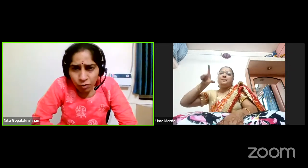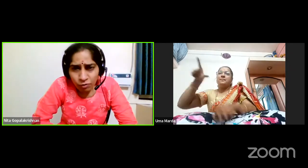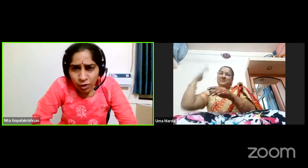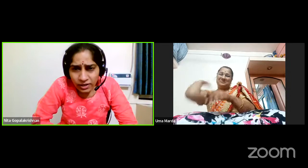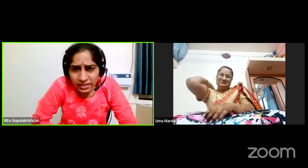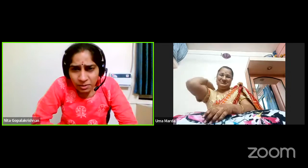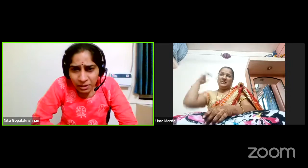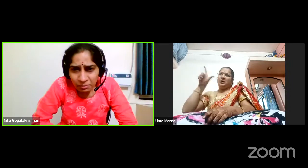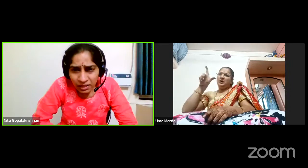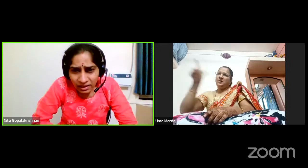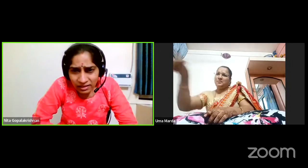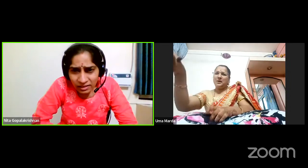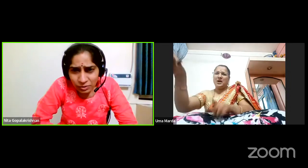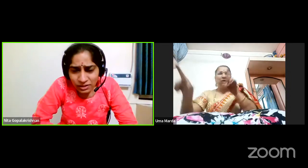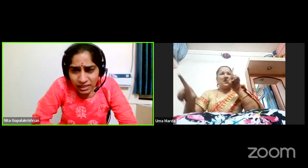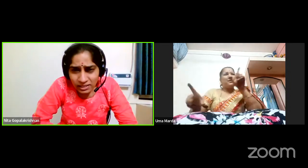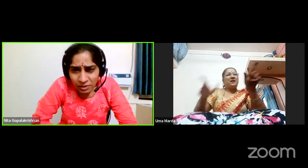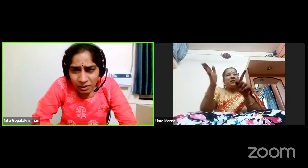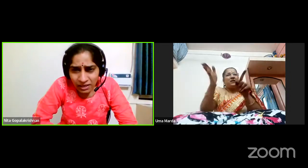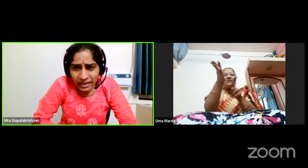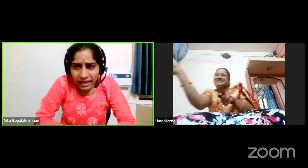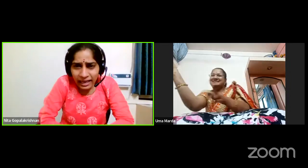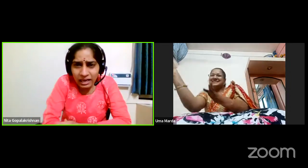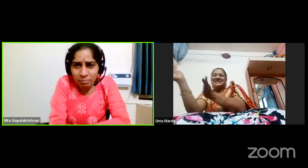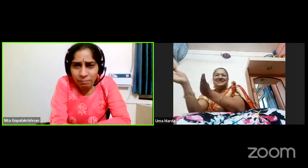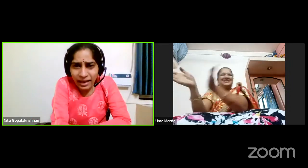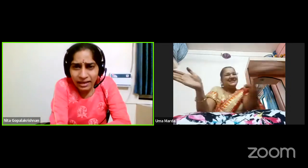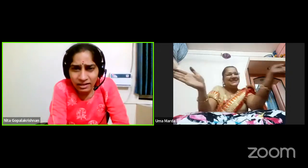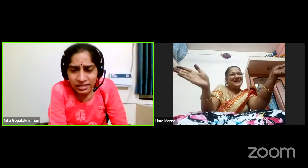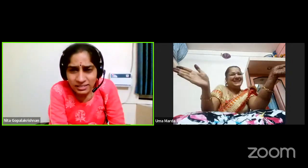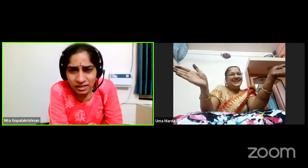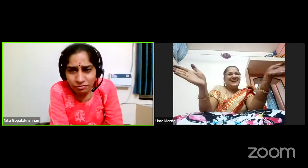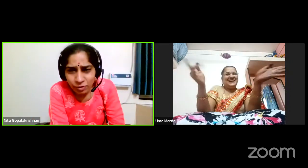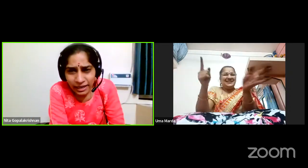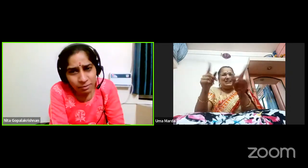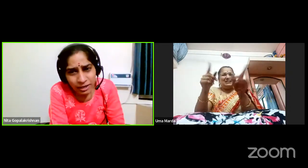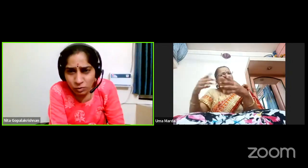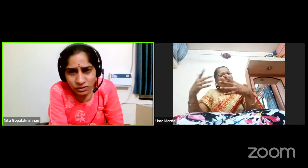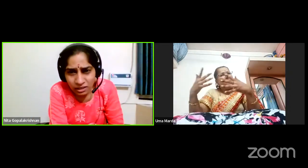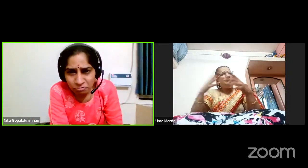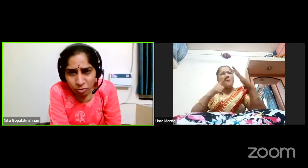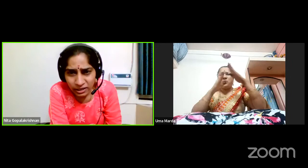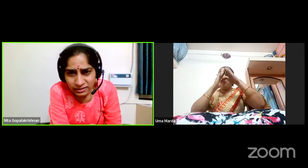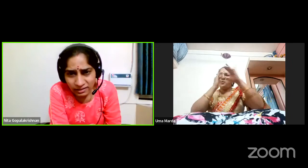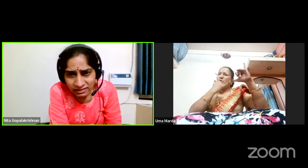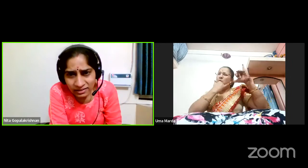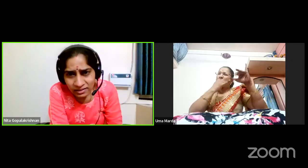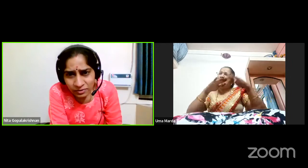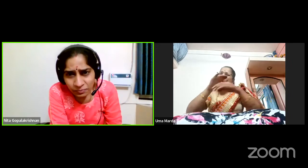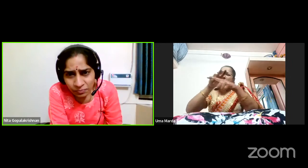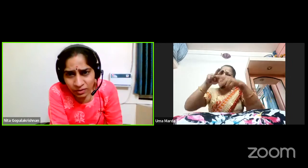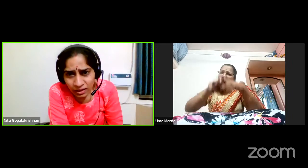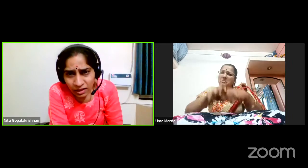हाँ, वो वॉर के समय में, युद्ध के समय में एक पैर इस तरफ और एक पैर उस तरफ हो गया